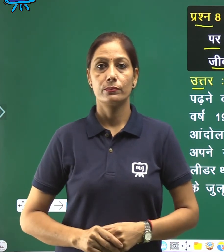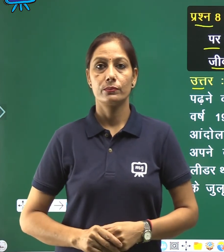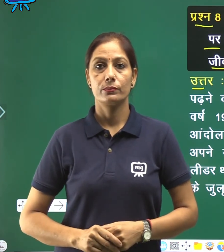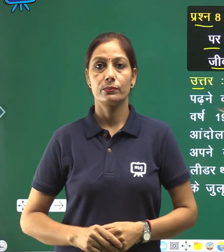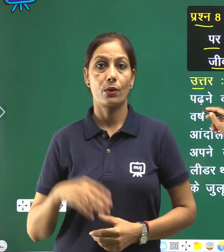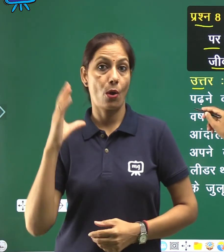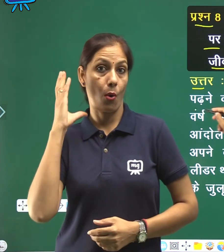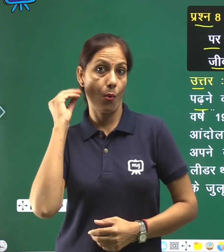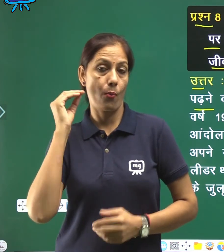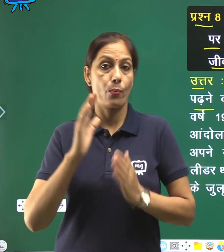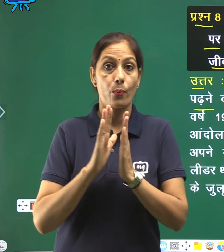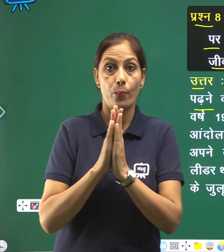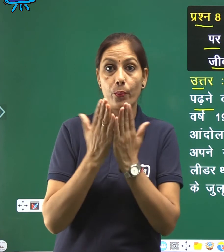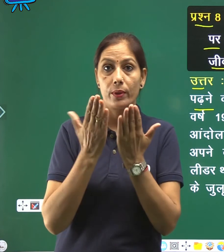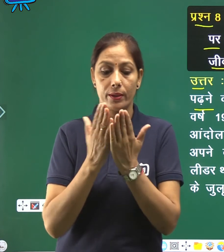पुस्तकें पढ़ने का शौक था।